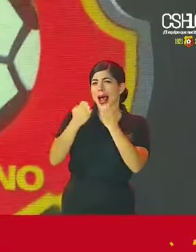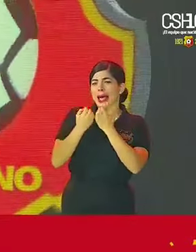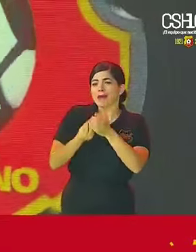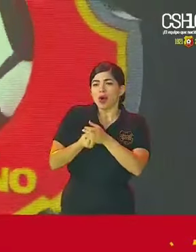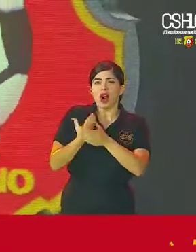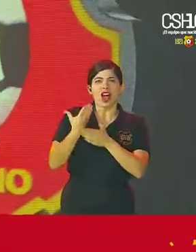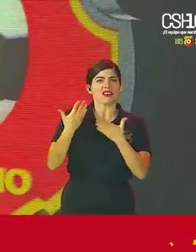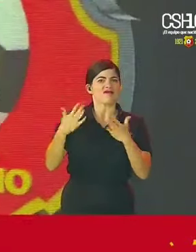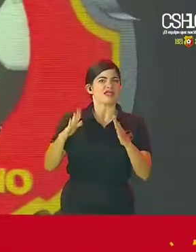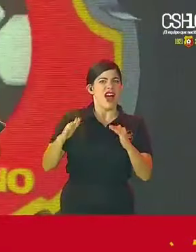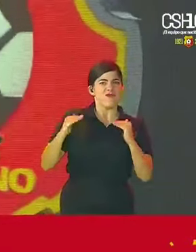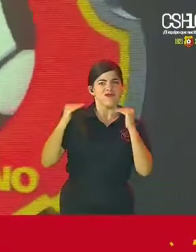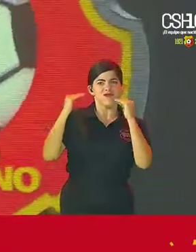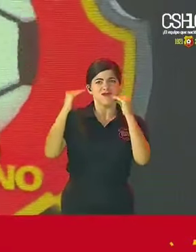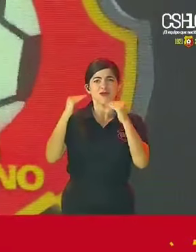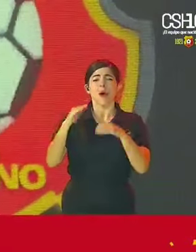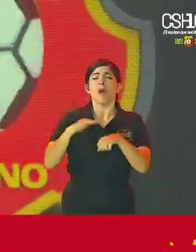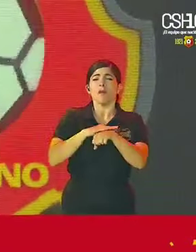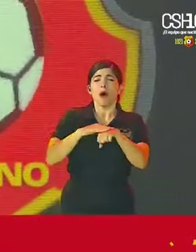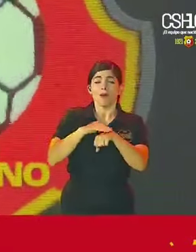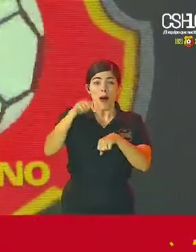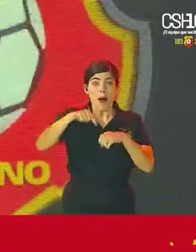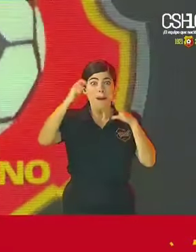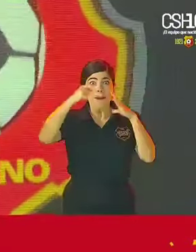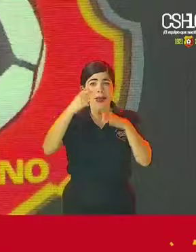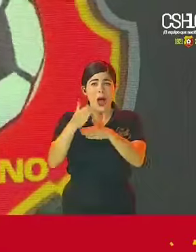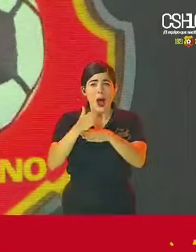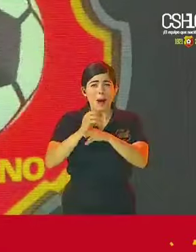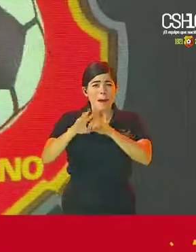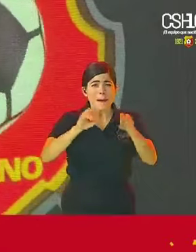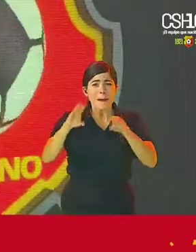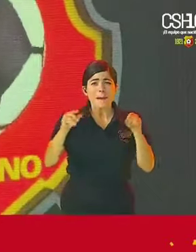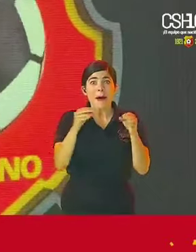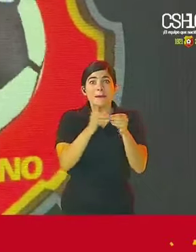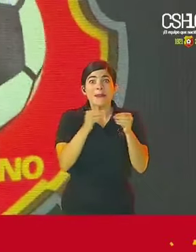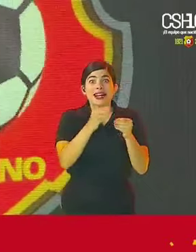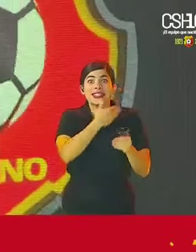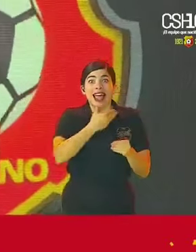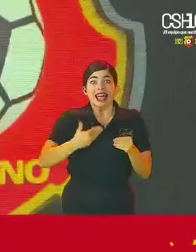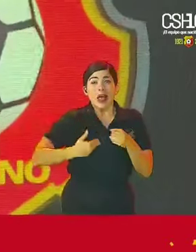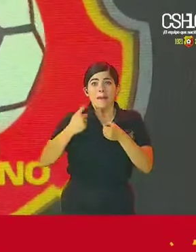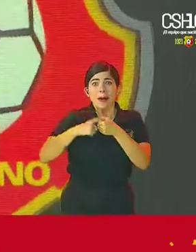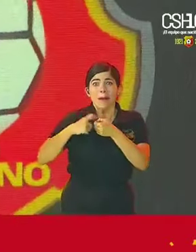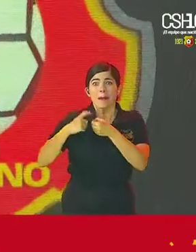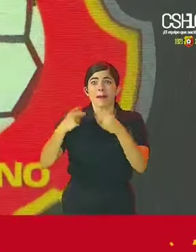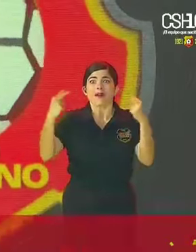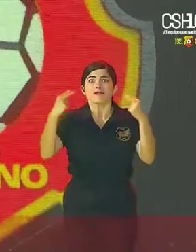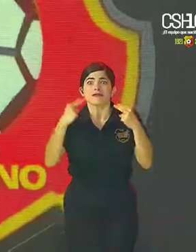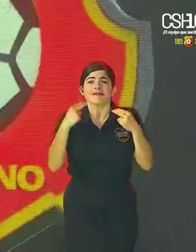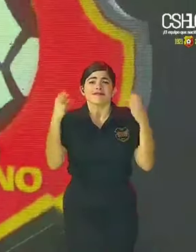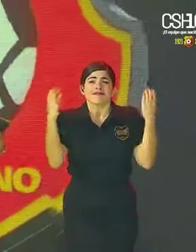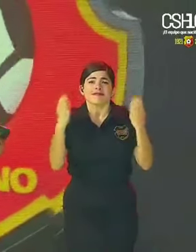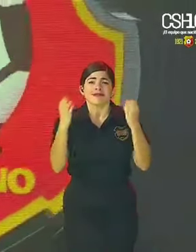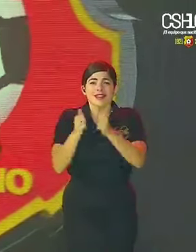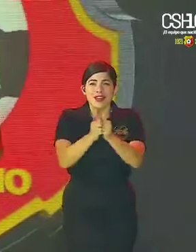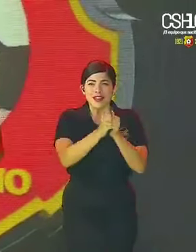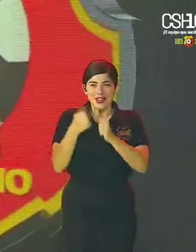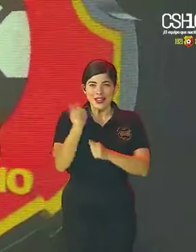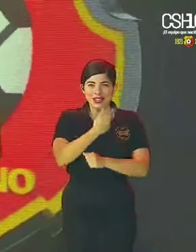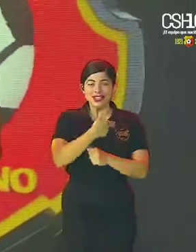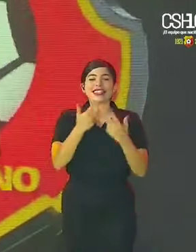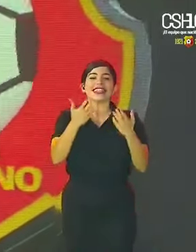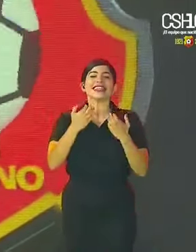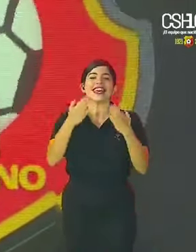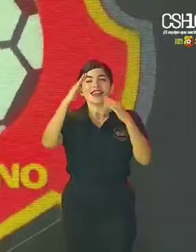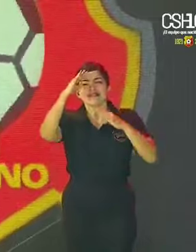grande. Por favor, comparta esta transmisión para que muchos más heredianos se conecten y celebren junto a nosotros. Quiero saludarles